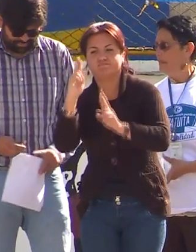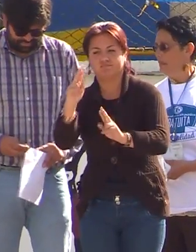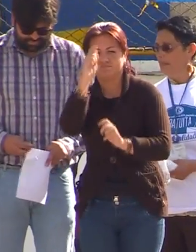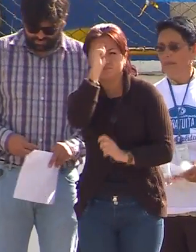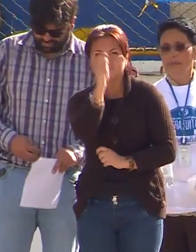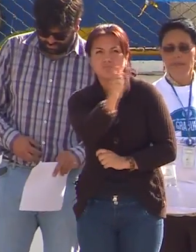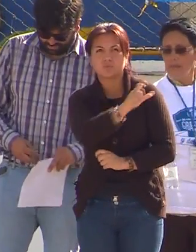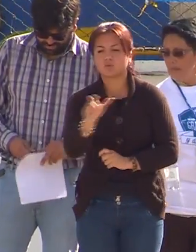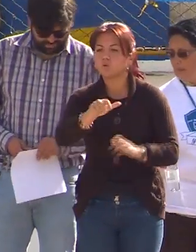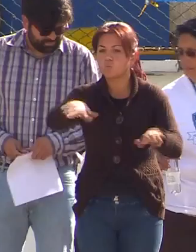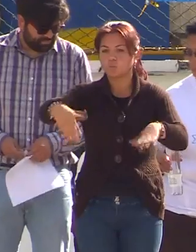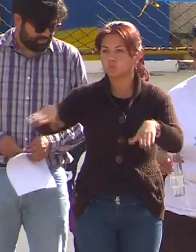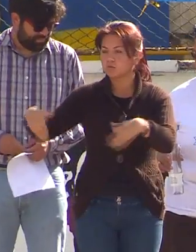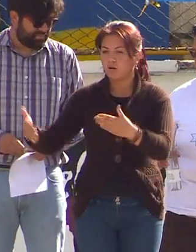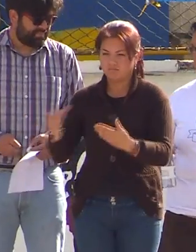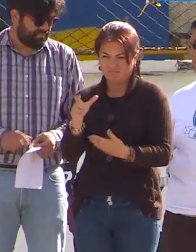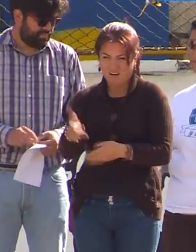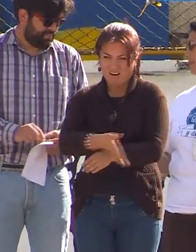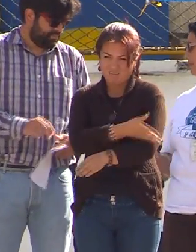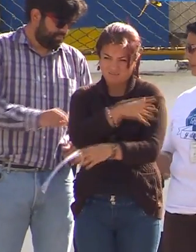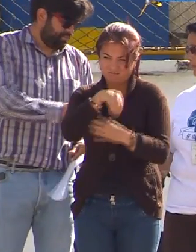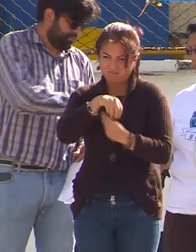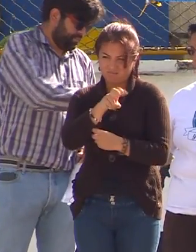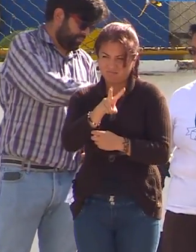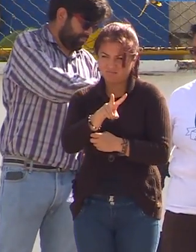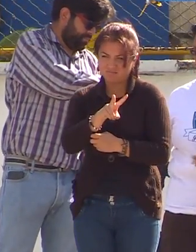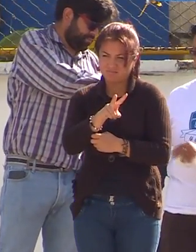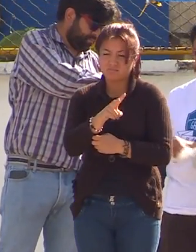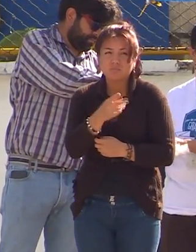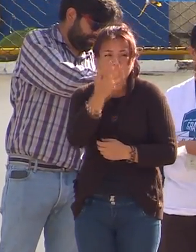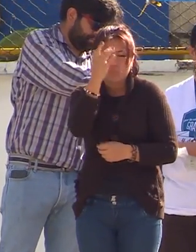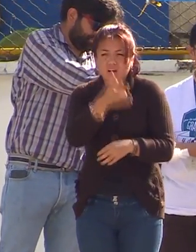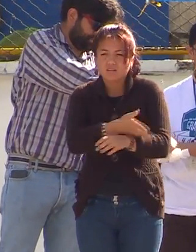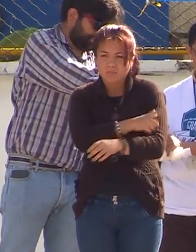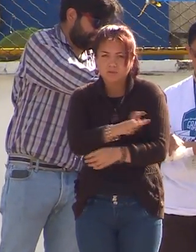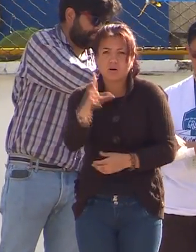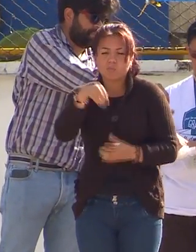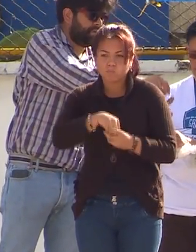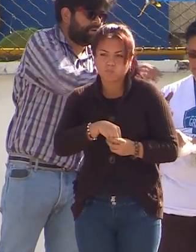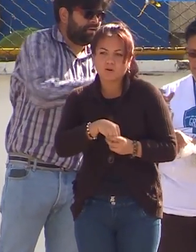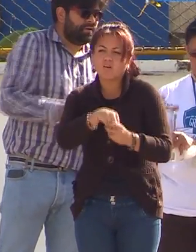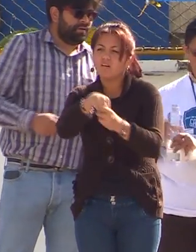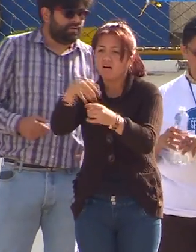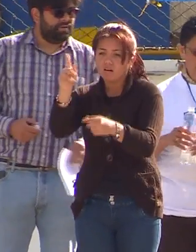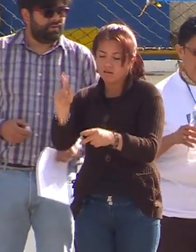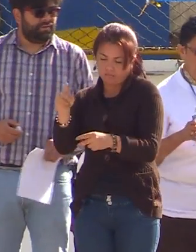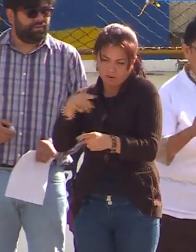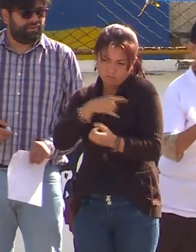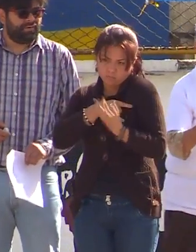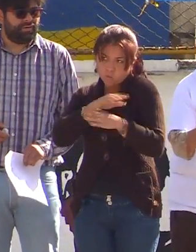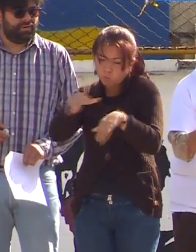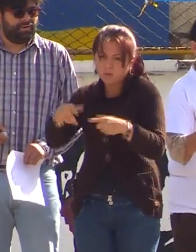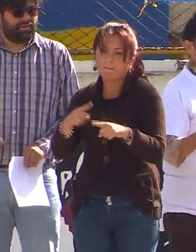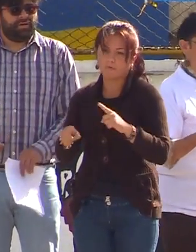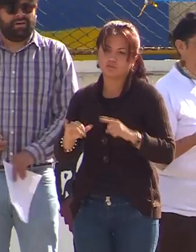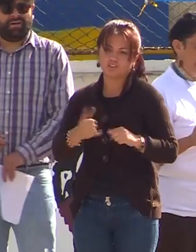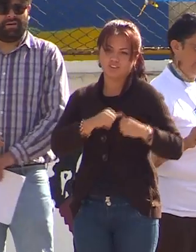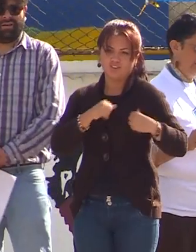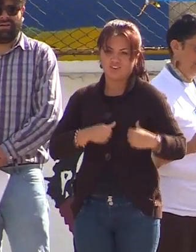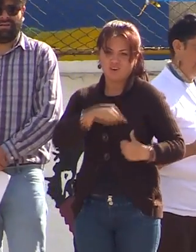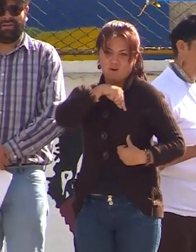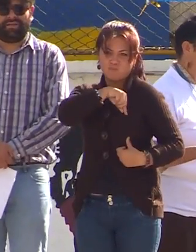monumento estético a su presencia indeleble en nuestros corazones. En el